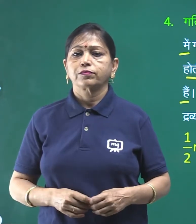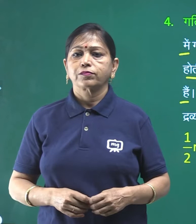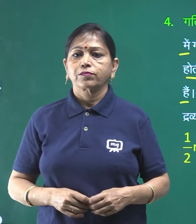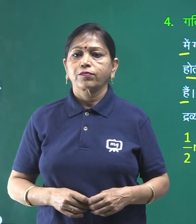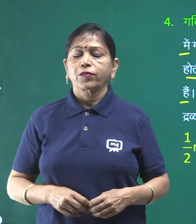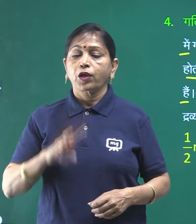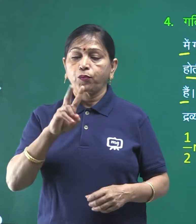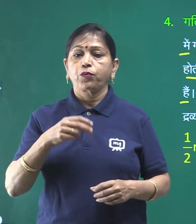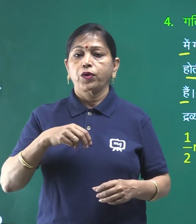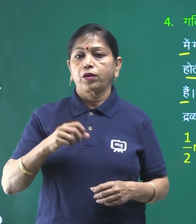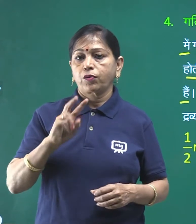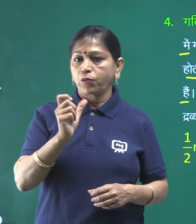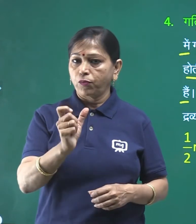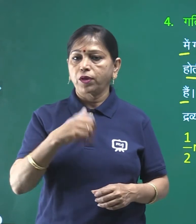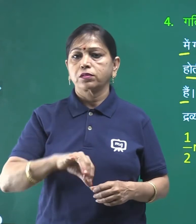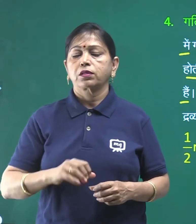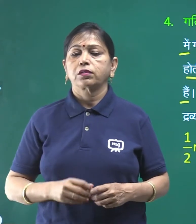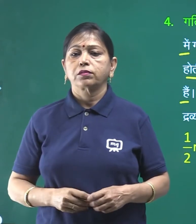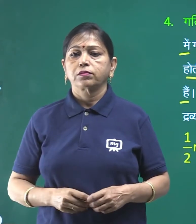v वेग से